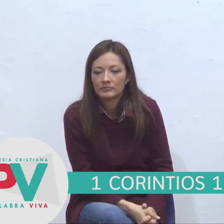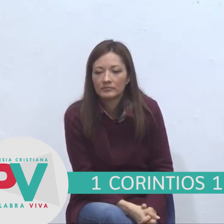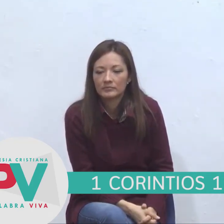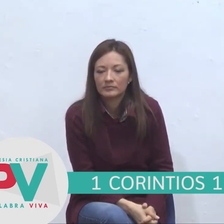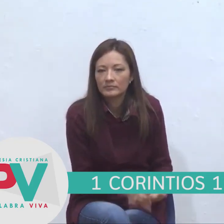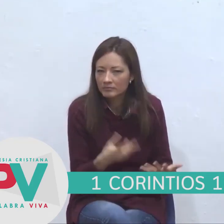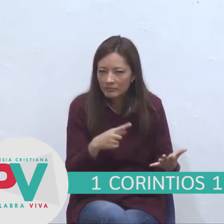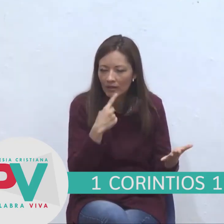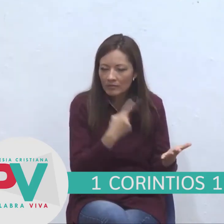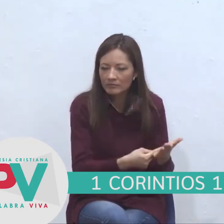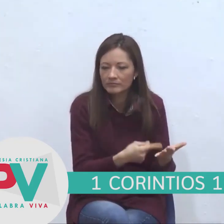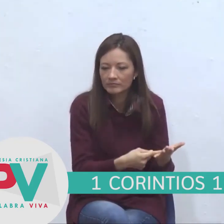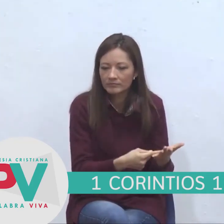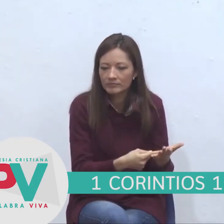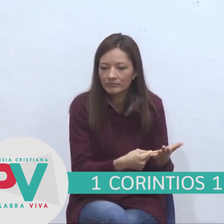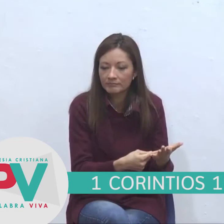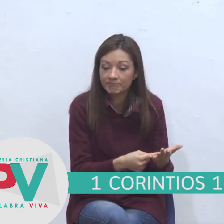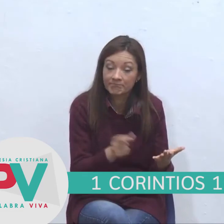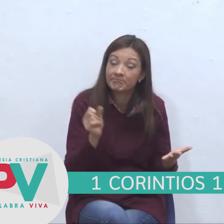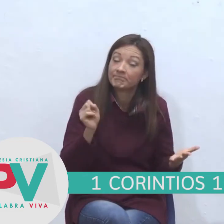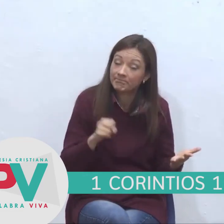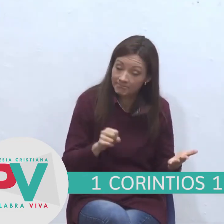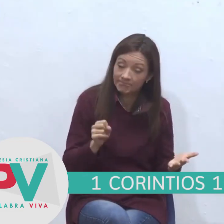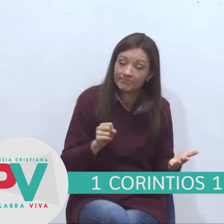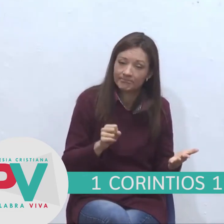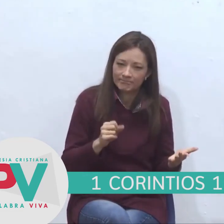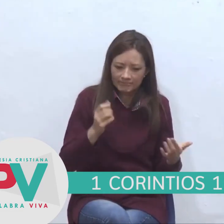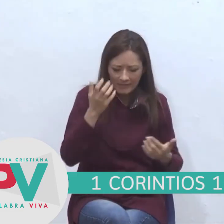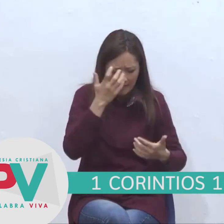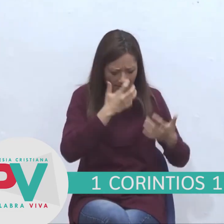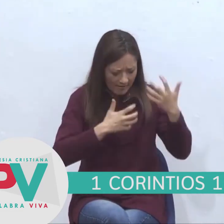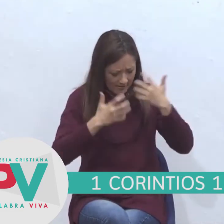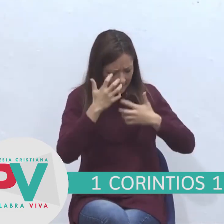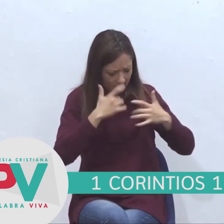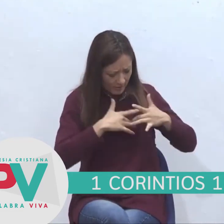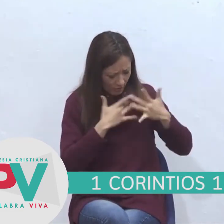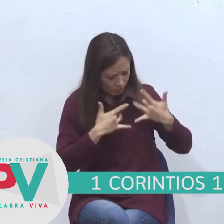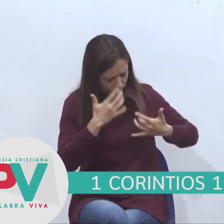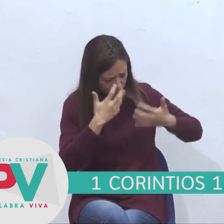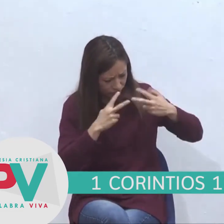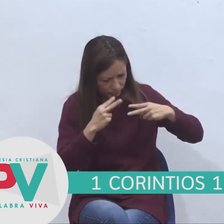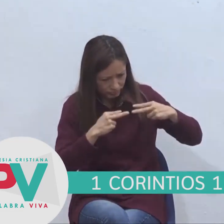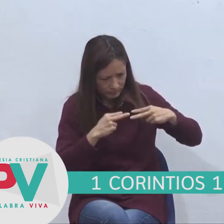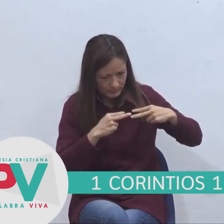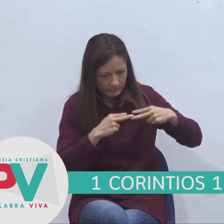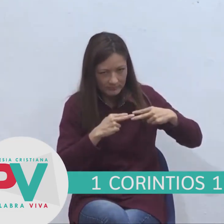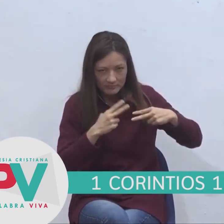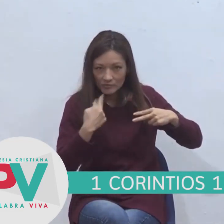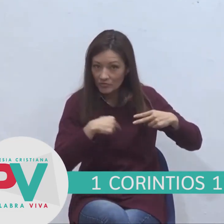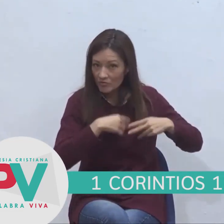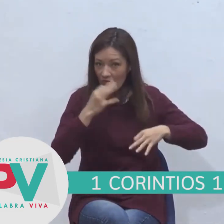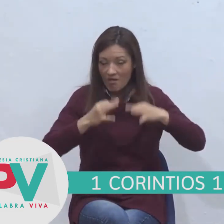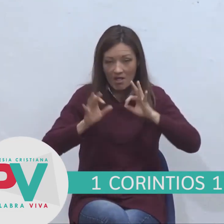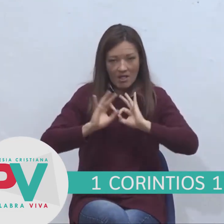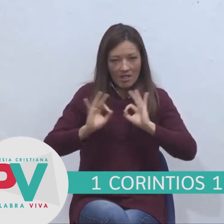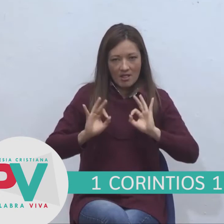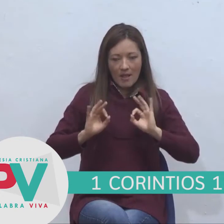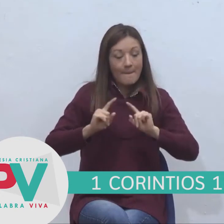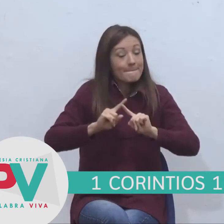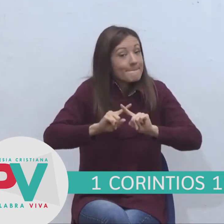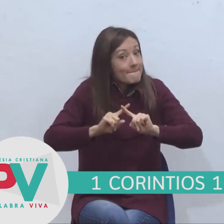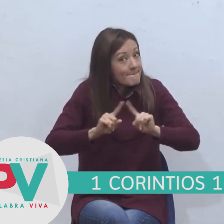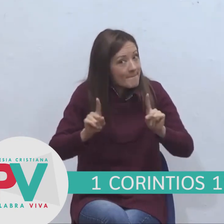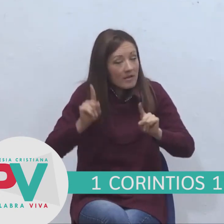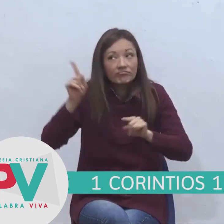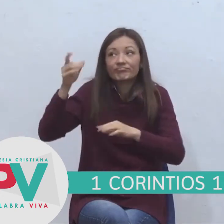Dice así, si pues nos examinásemos a nosotros mismos, no seríamos juzgados. Mas